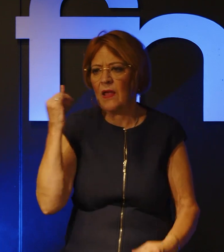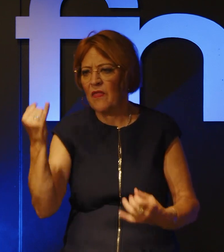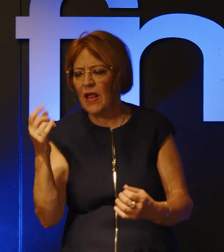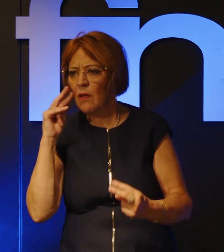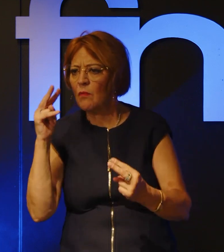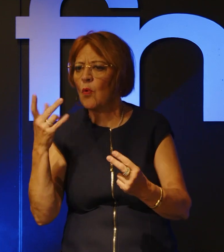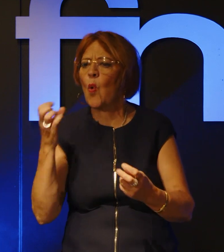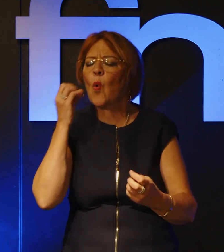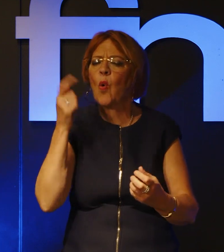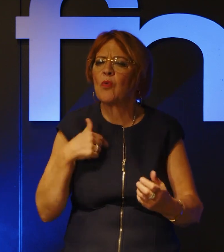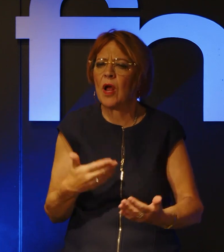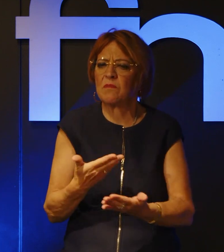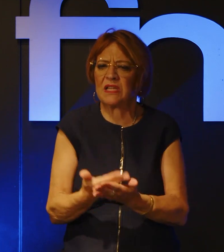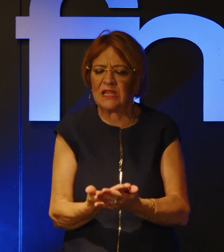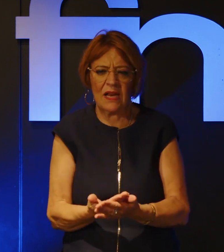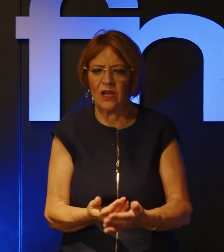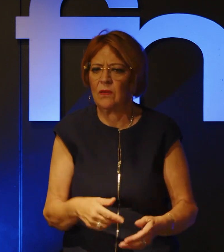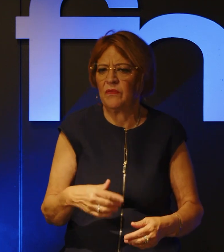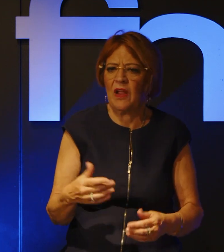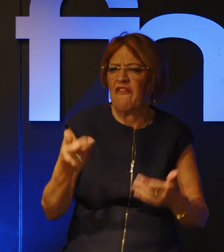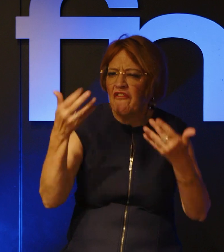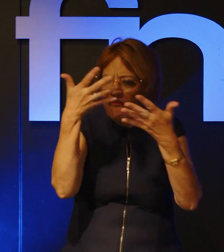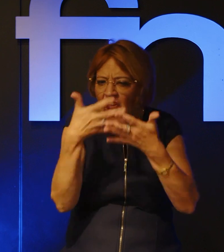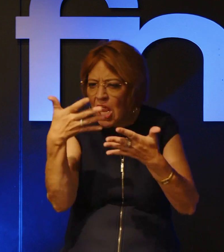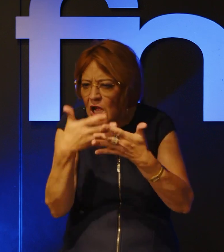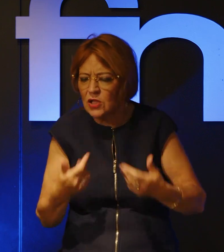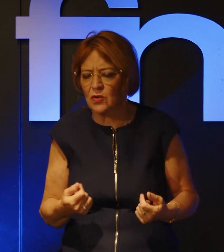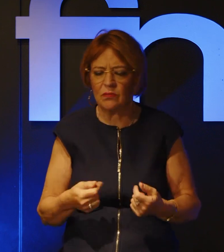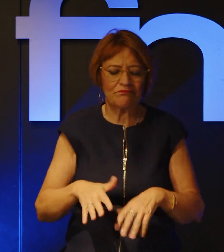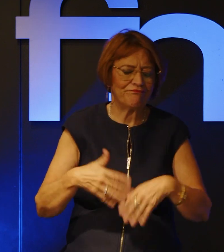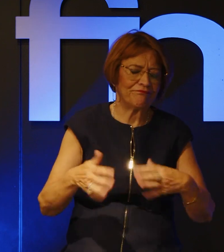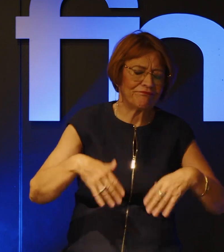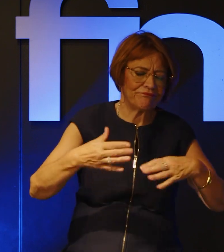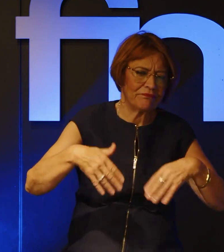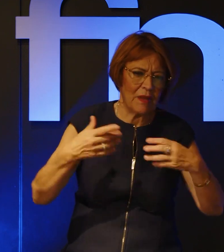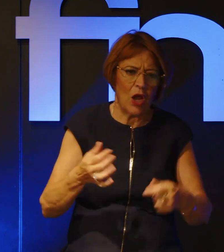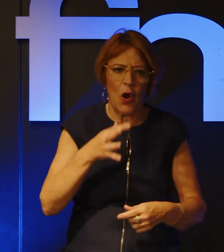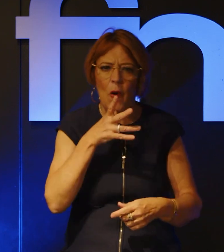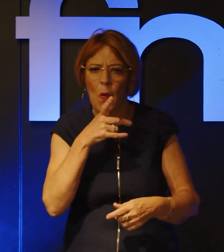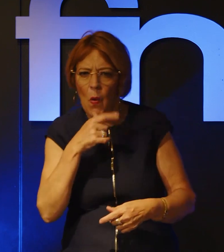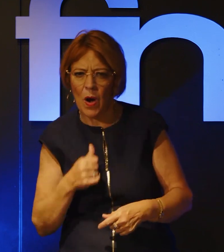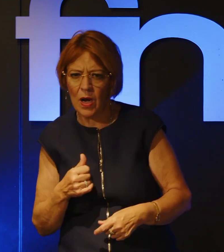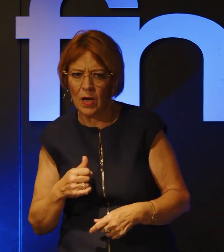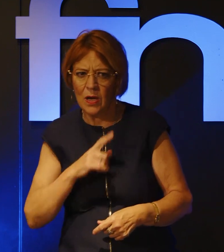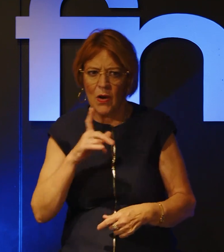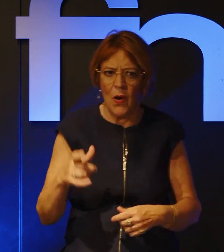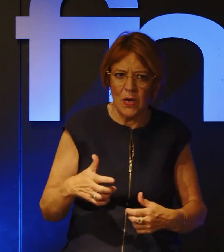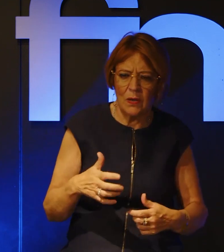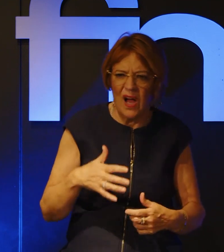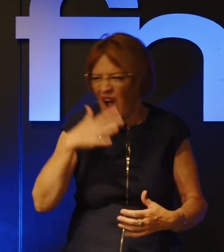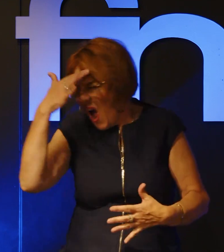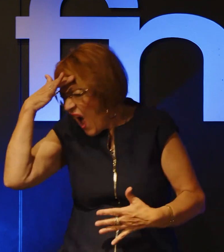devemos apresentar seja Tais pelos filtros vividos tores tons quentes tão dramático não é